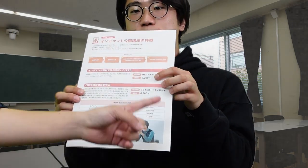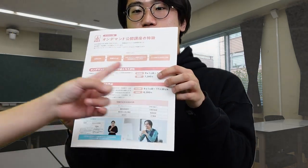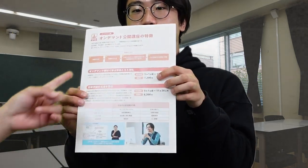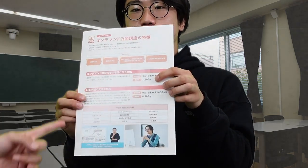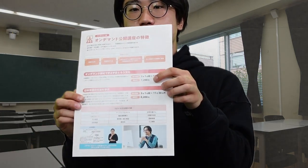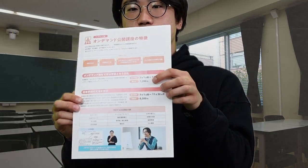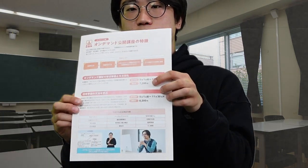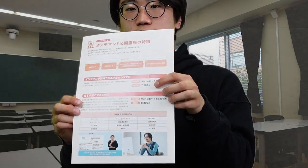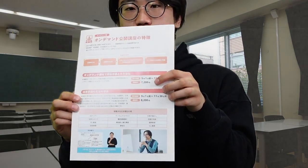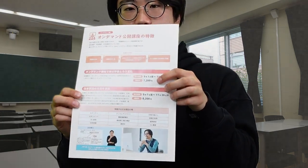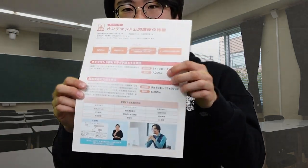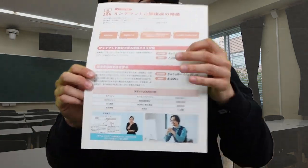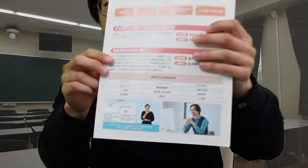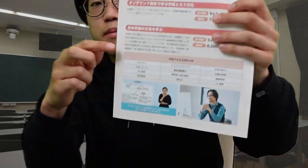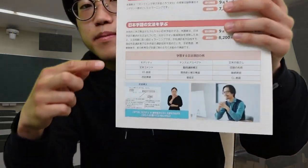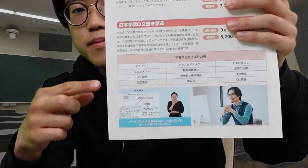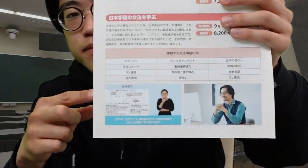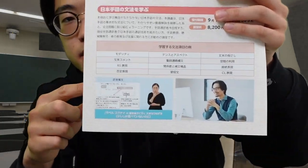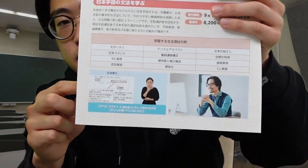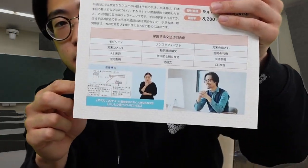群馬大学で、